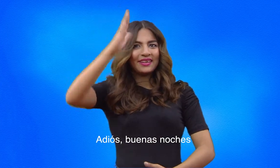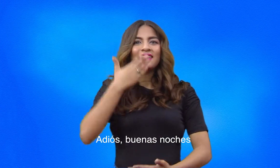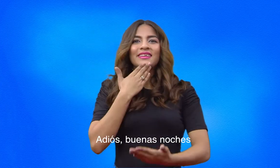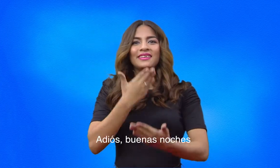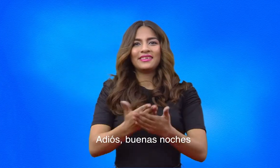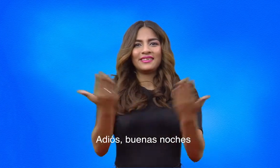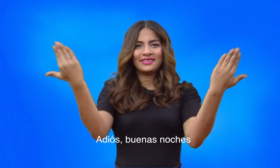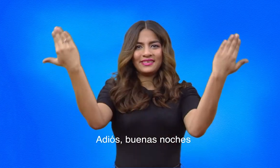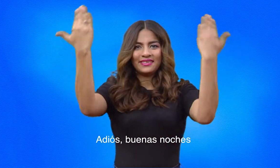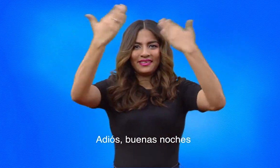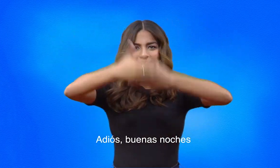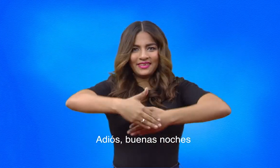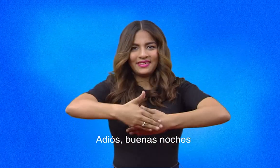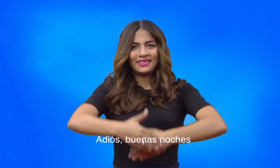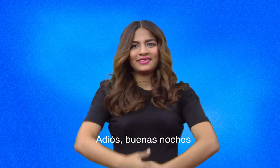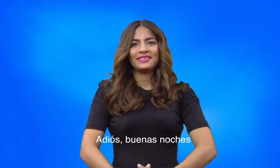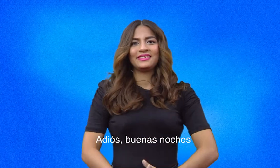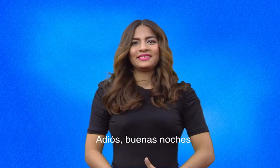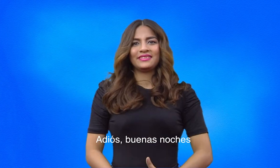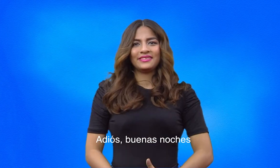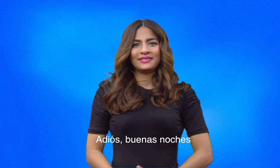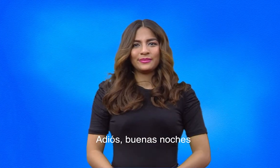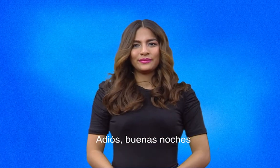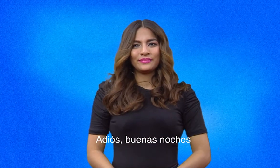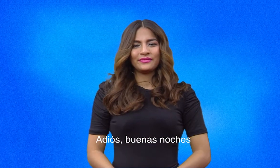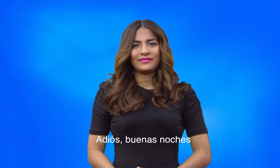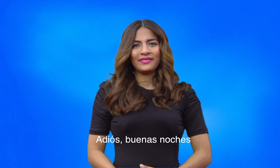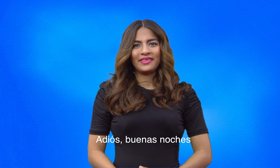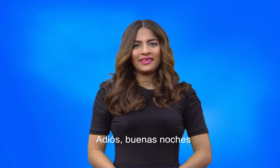Adiós. Buenas noches.